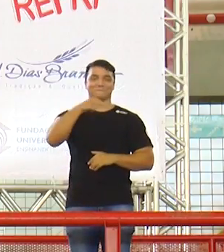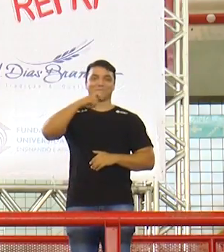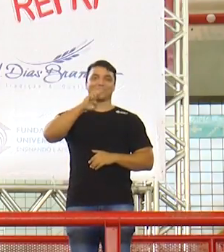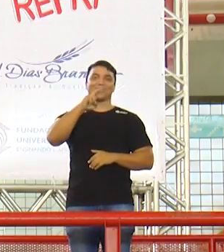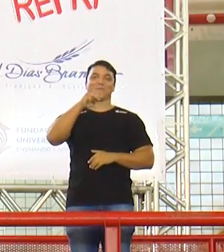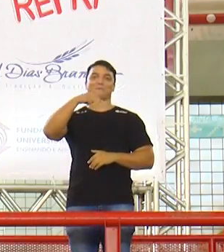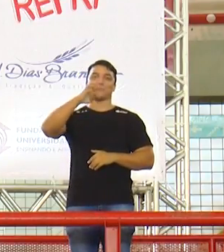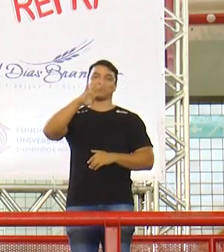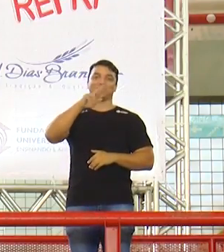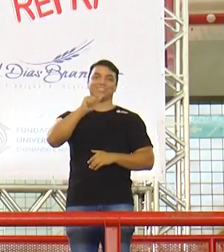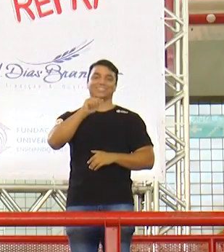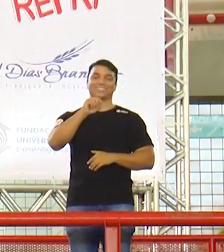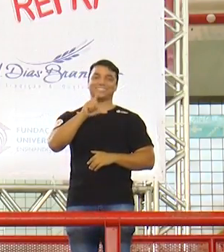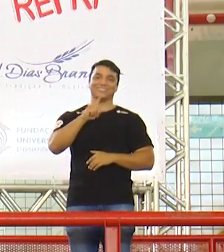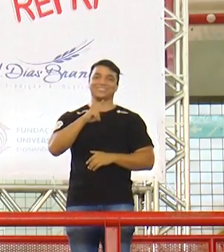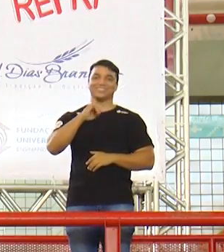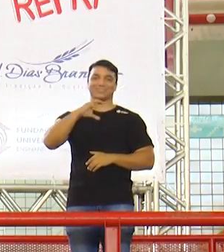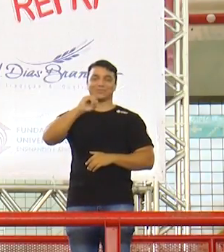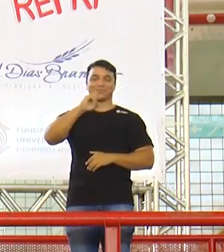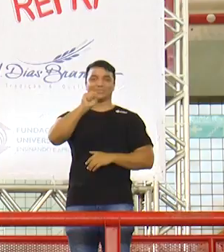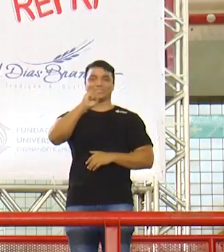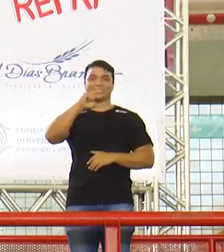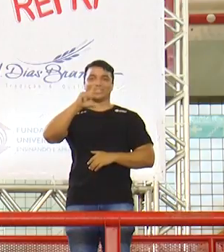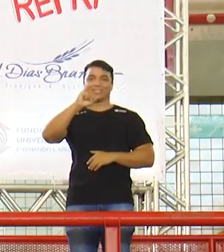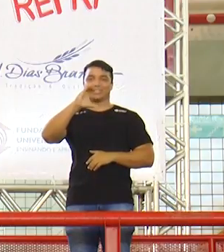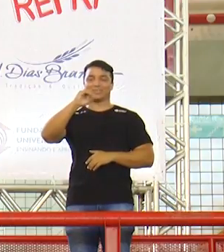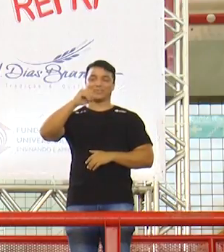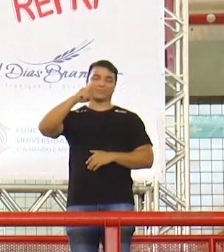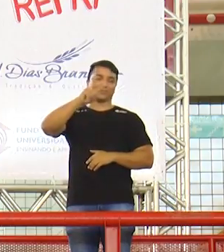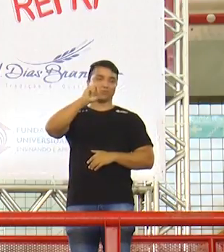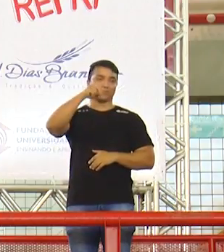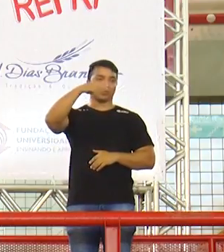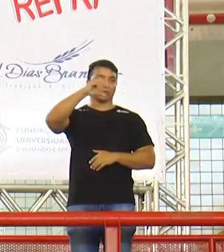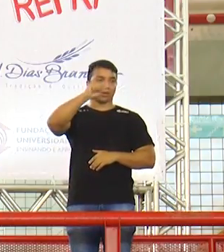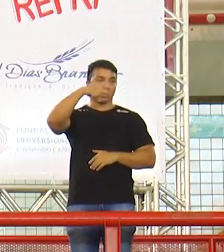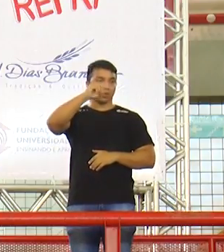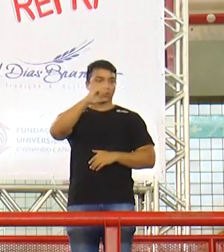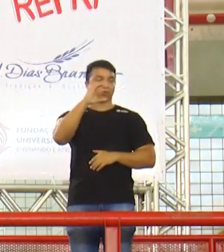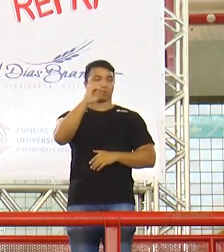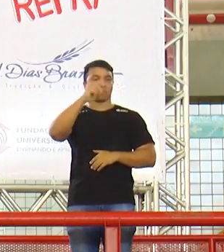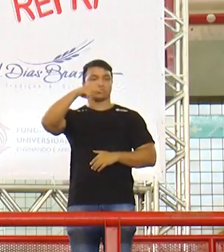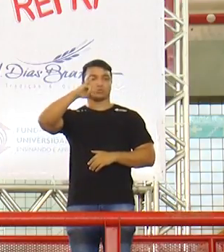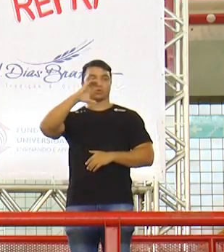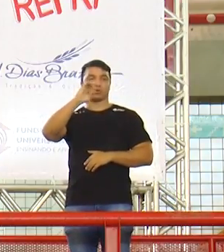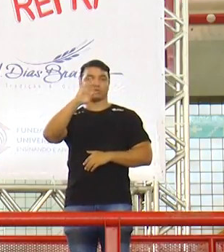Porque é uma palavra, e com toda sinceridade,